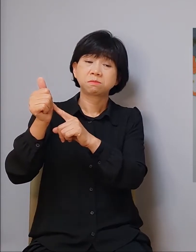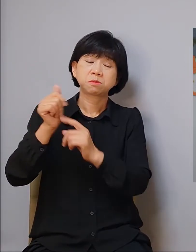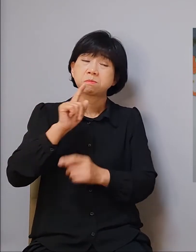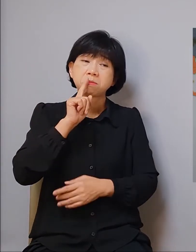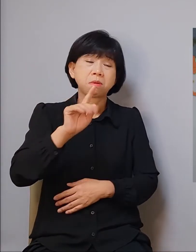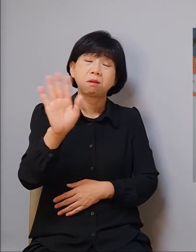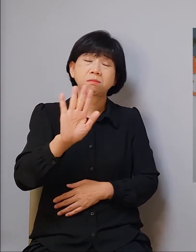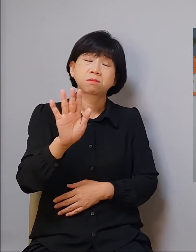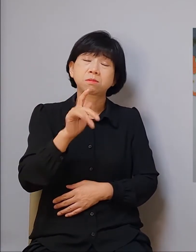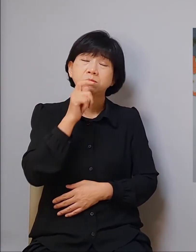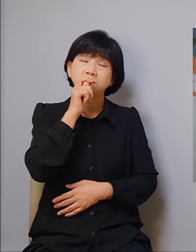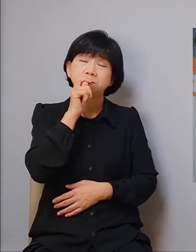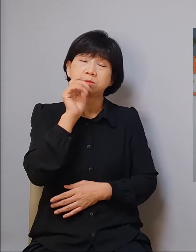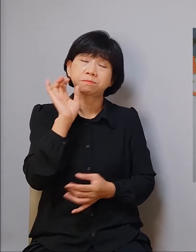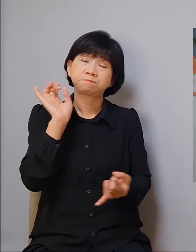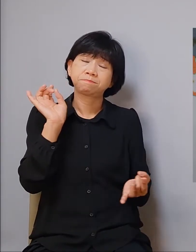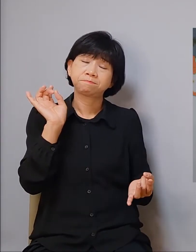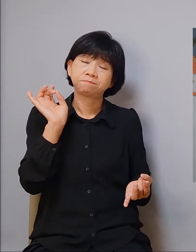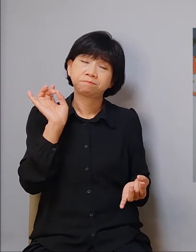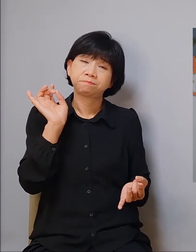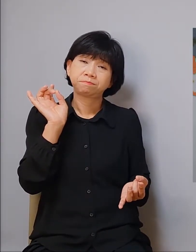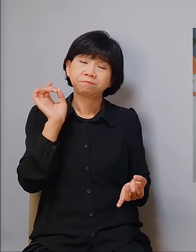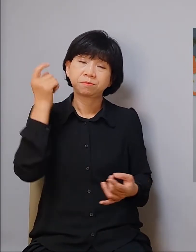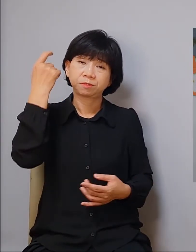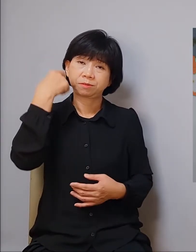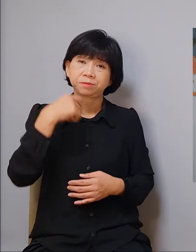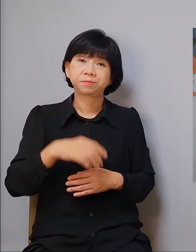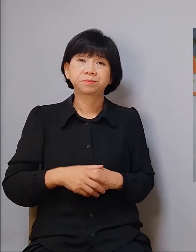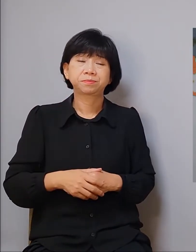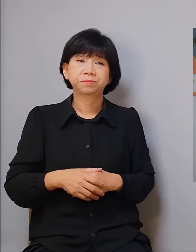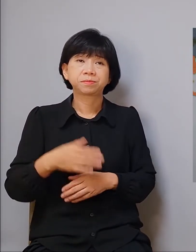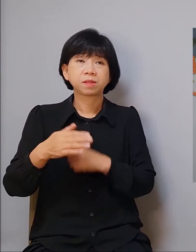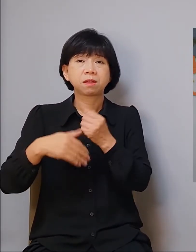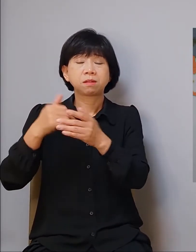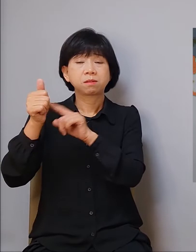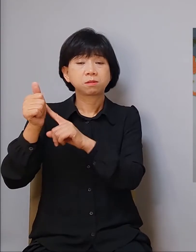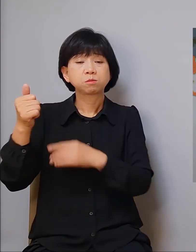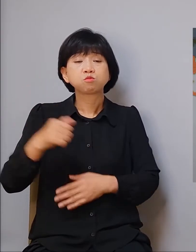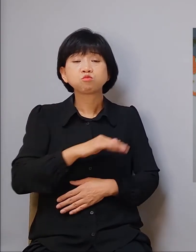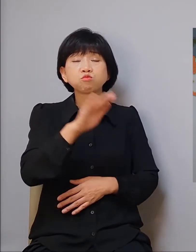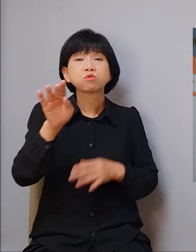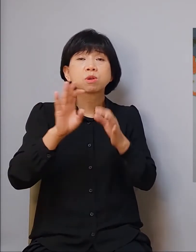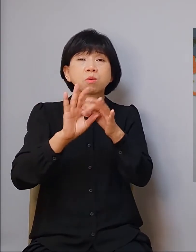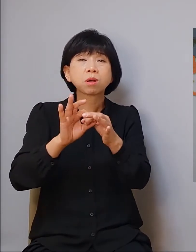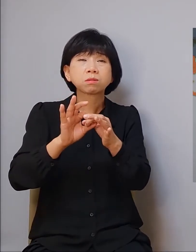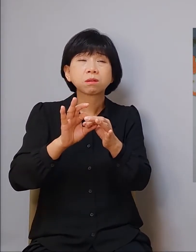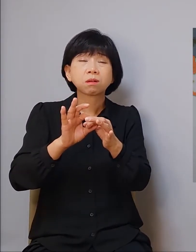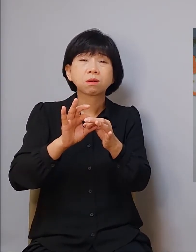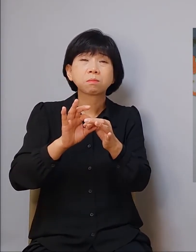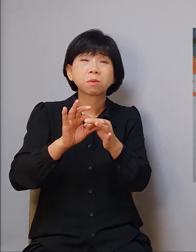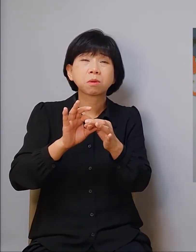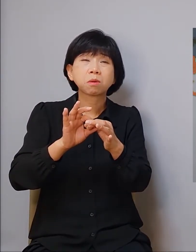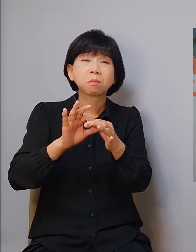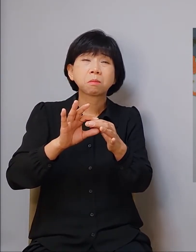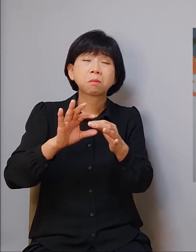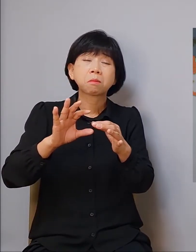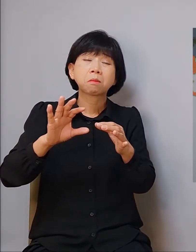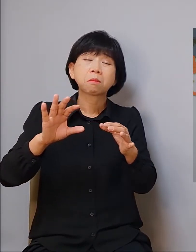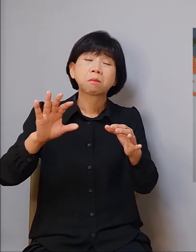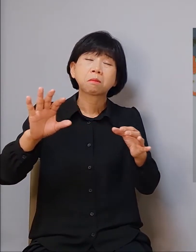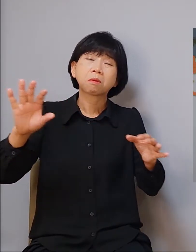하지 않으시고 그저 침묵하십니다. 하나님과 우리의 관계가 점점 더